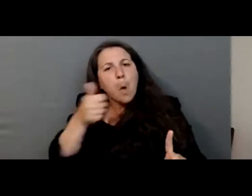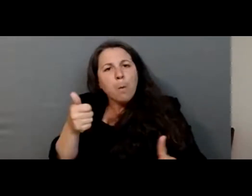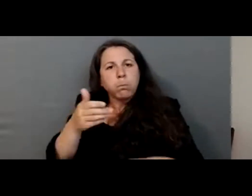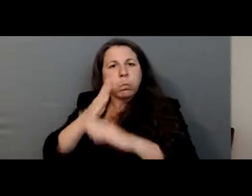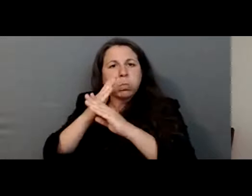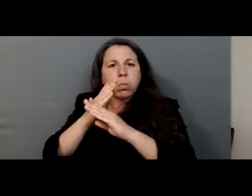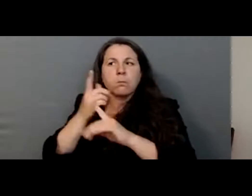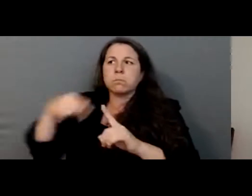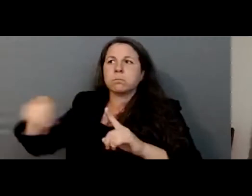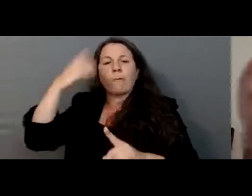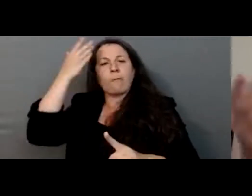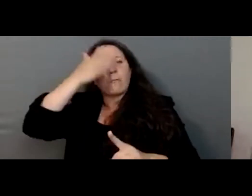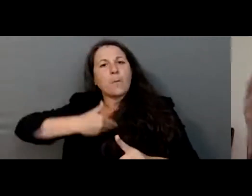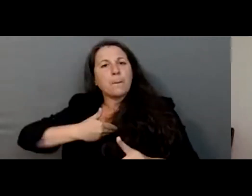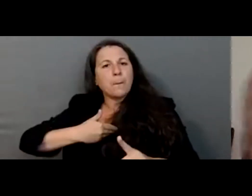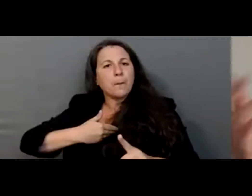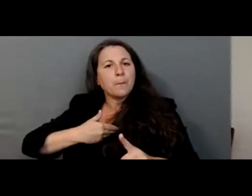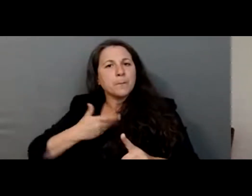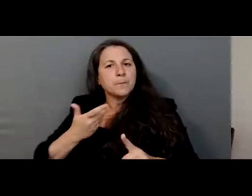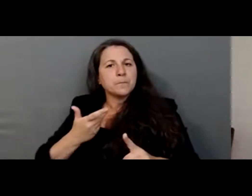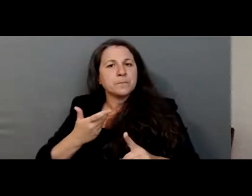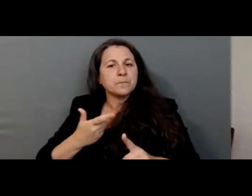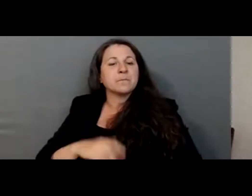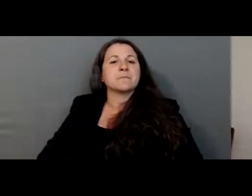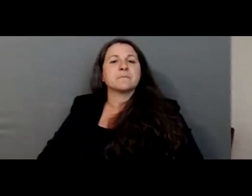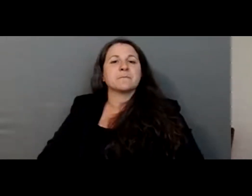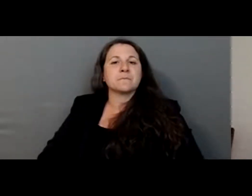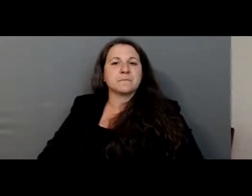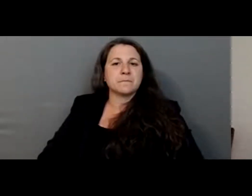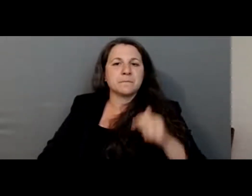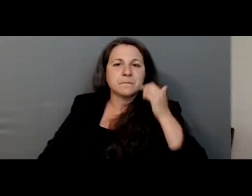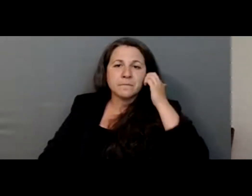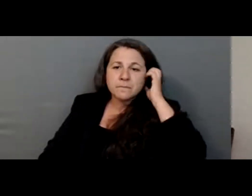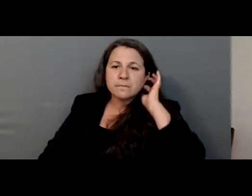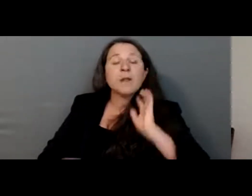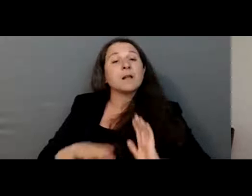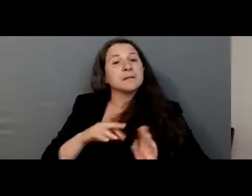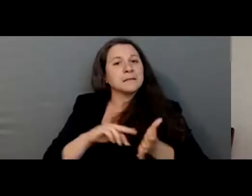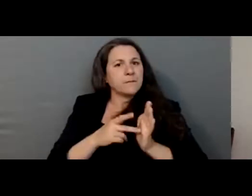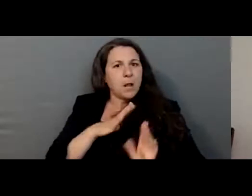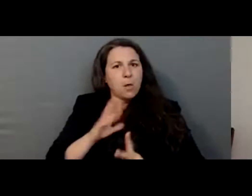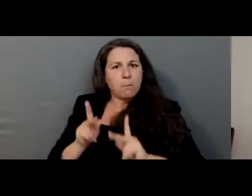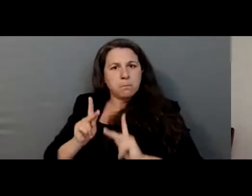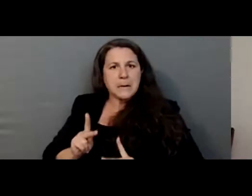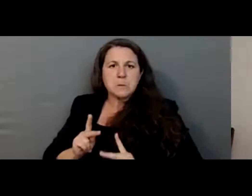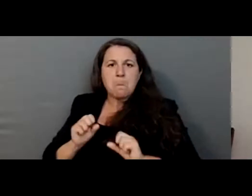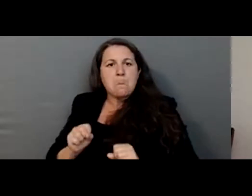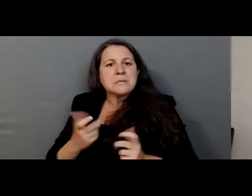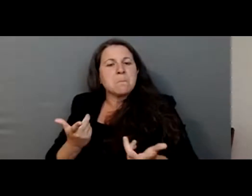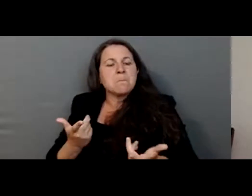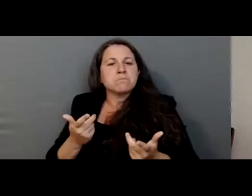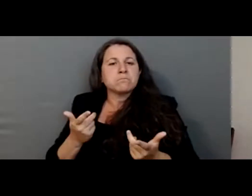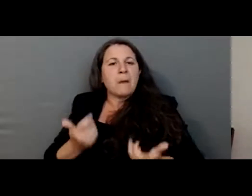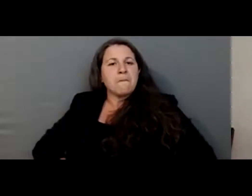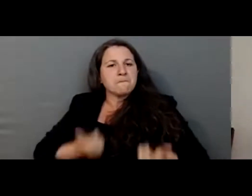essentiellement semblable à celle, disons, pour le dire dans ces termes, de la majorité des gens, n'ont pas accès à cette vie, mais non pas